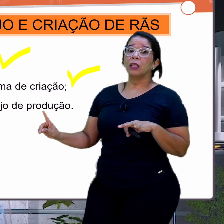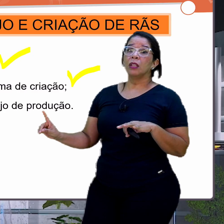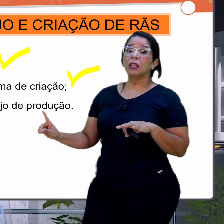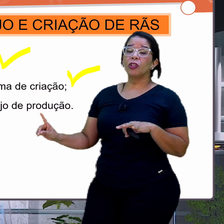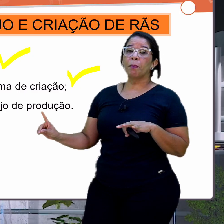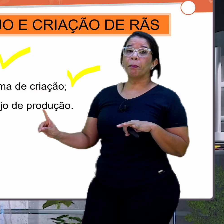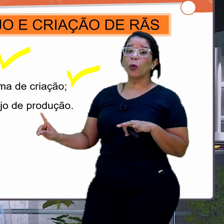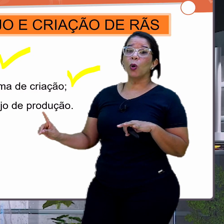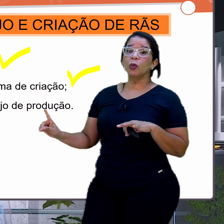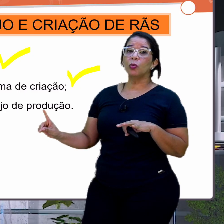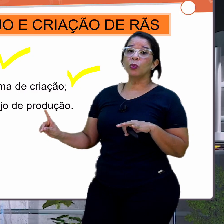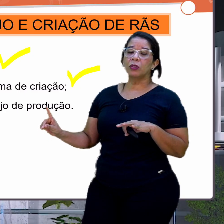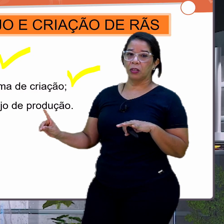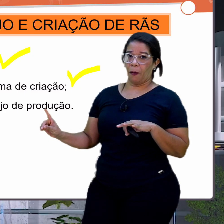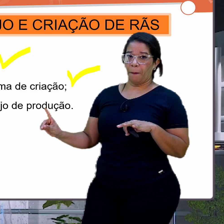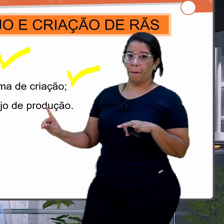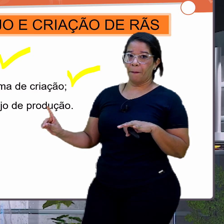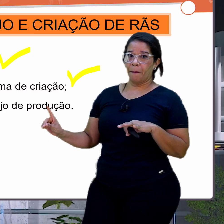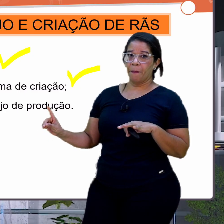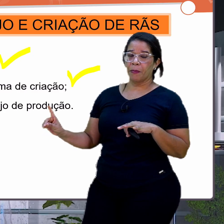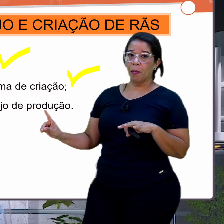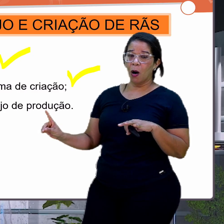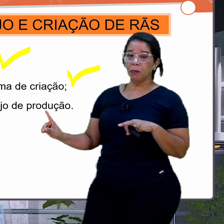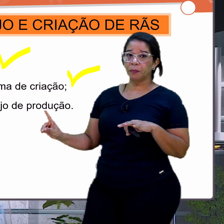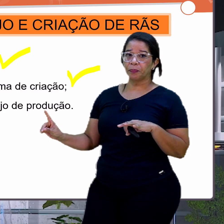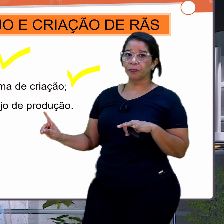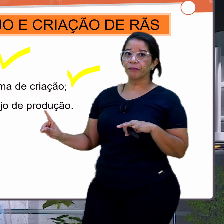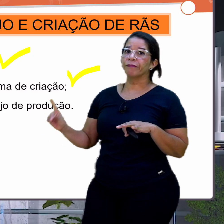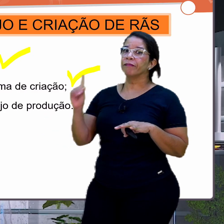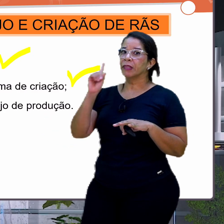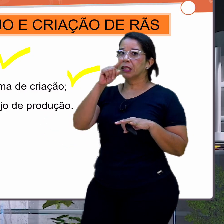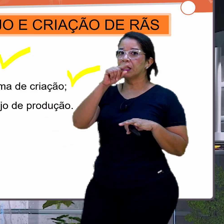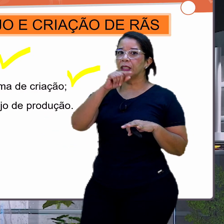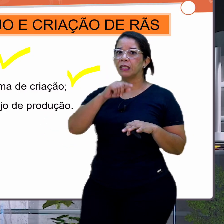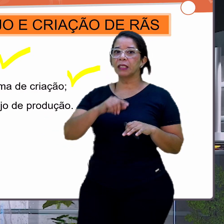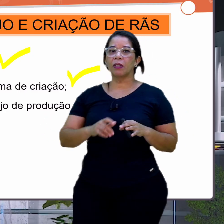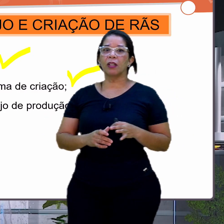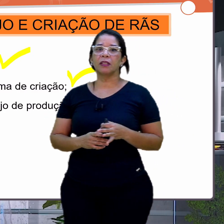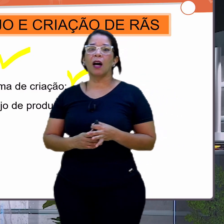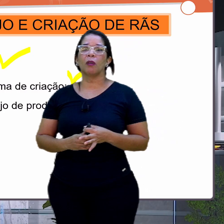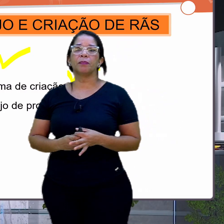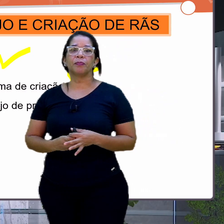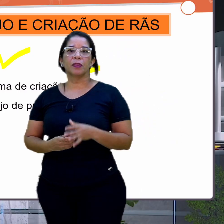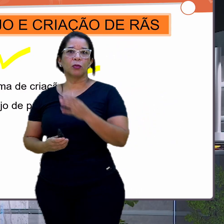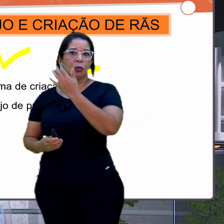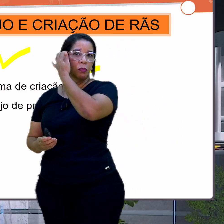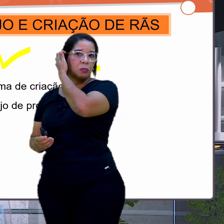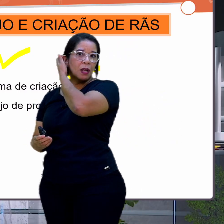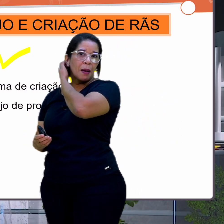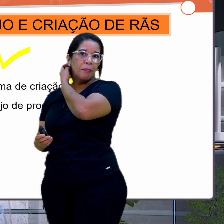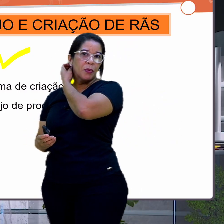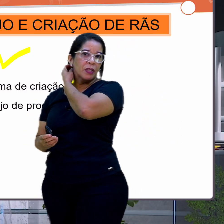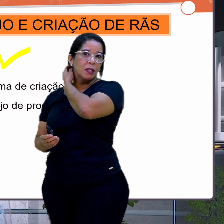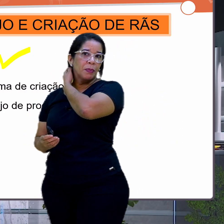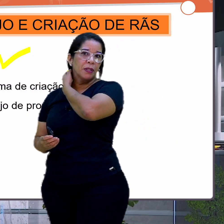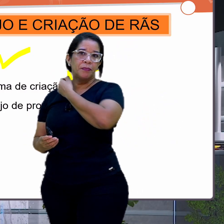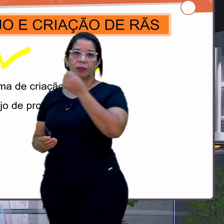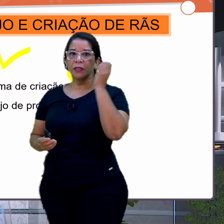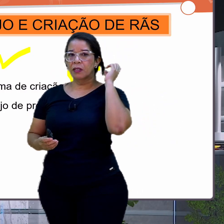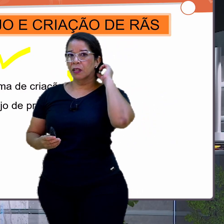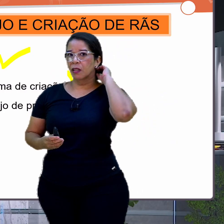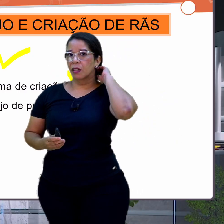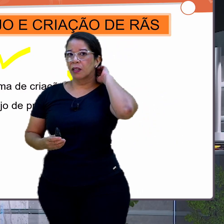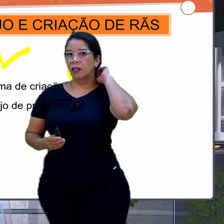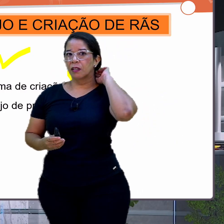manejo de produção, tá bom? Se liga, então, na nossa aula. Eu tô com um rabinho aqui,